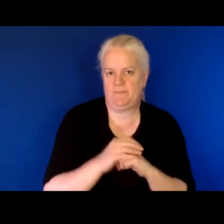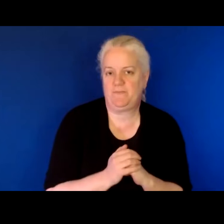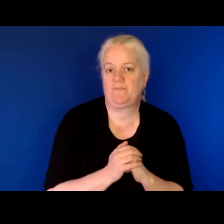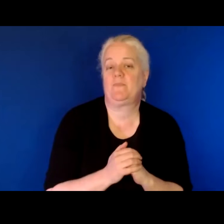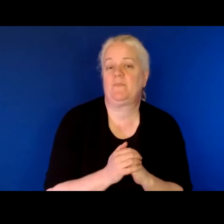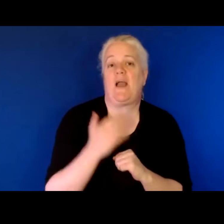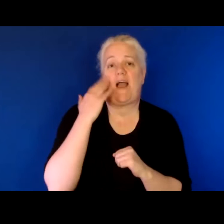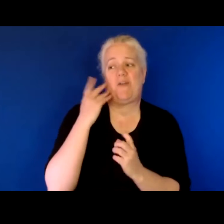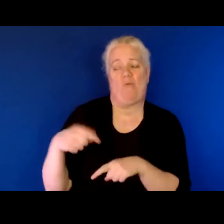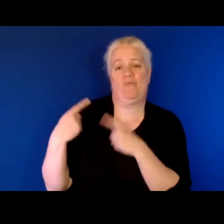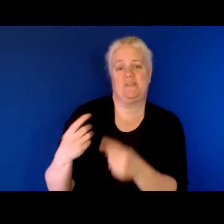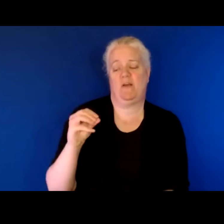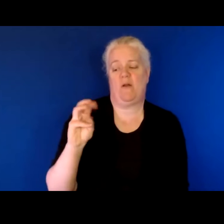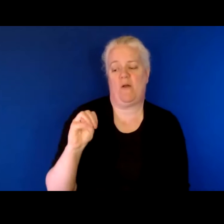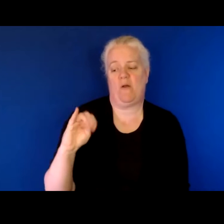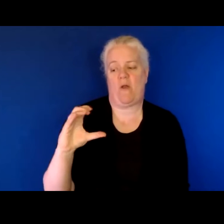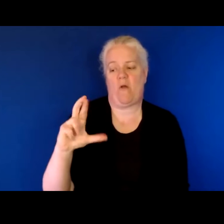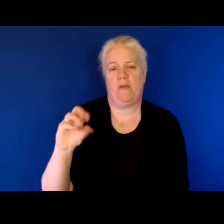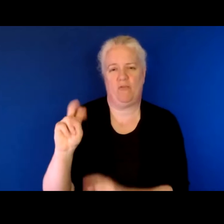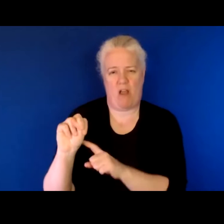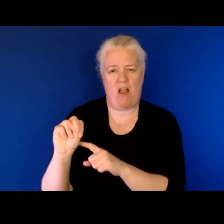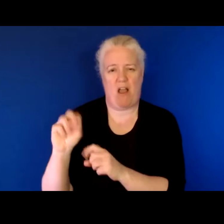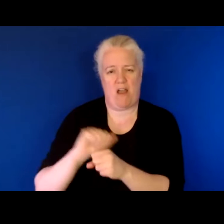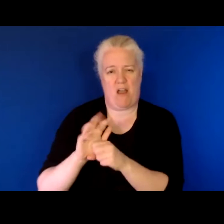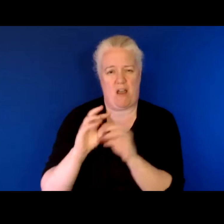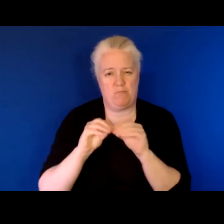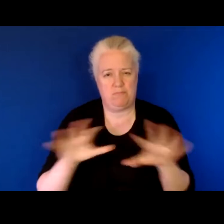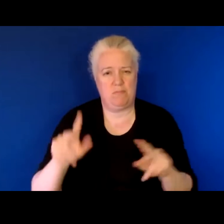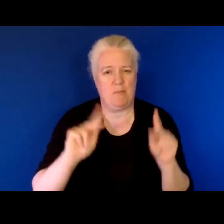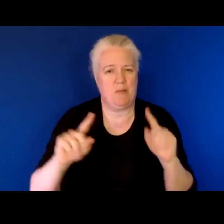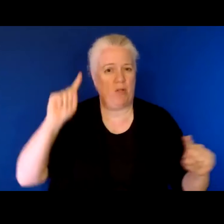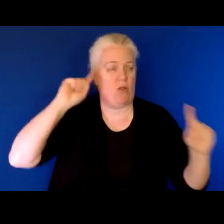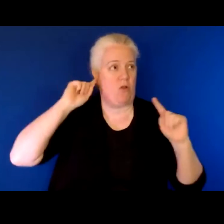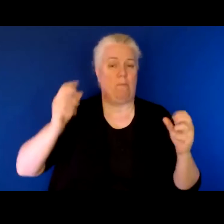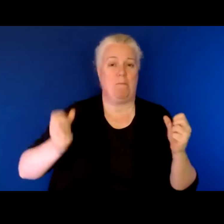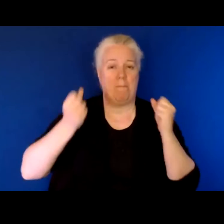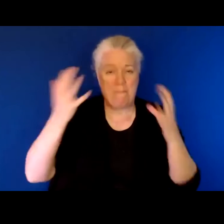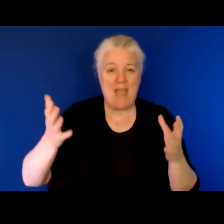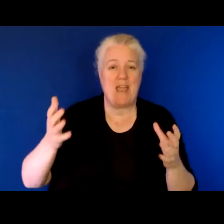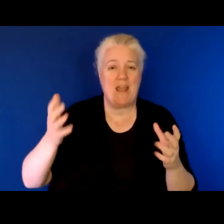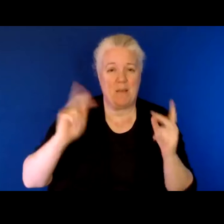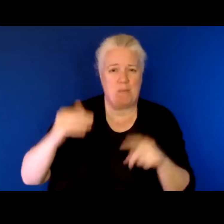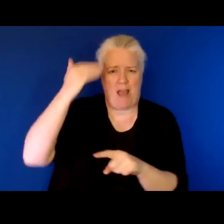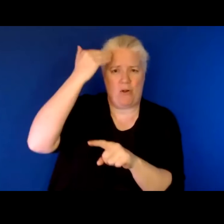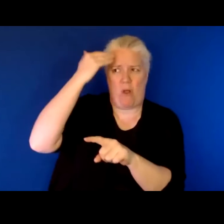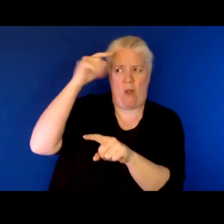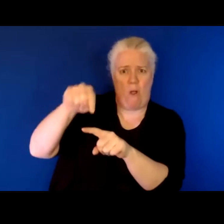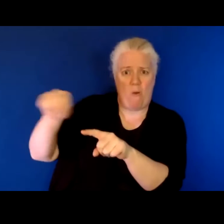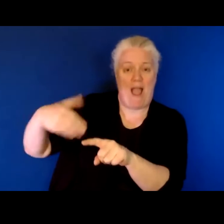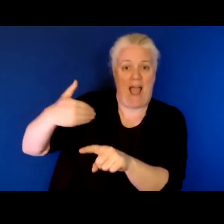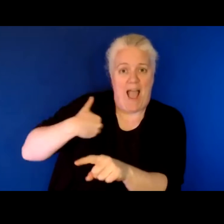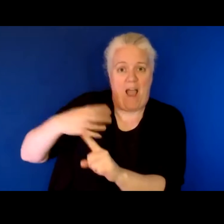我们刚刚通过的这个疫情的情况，在 Omicron